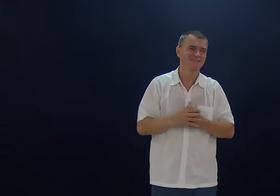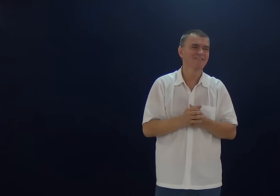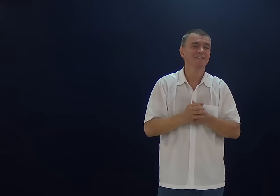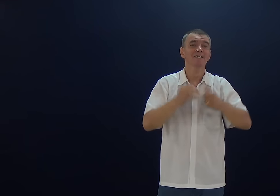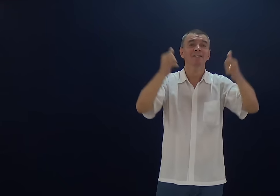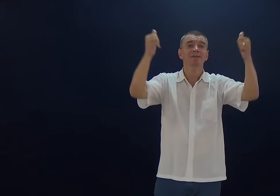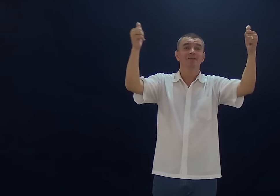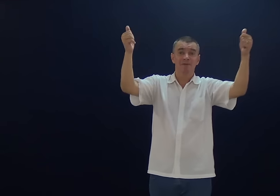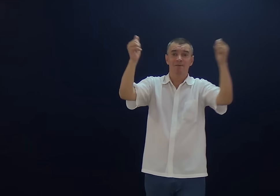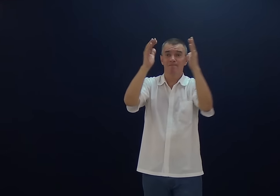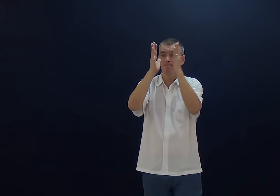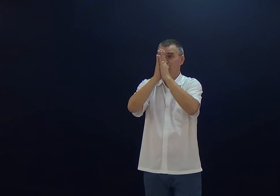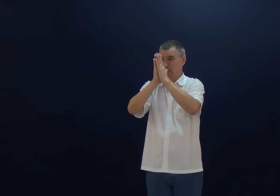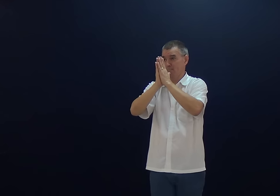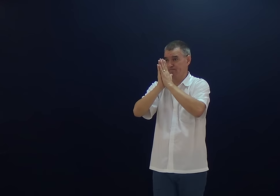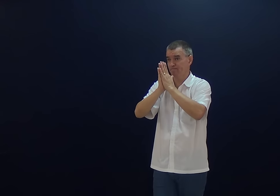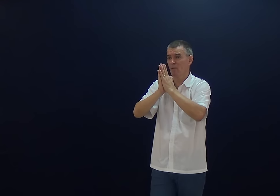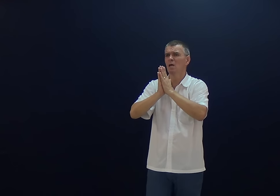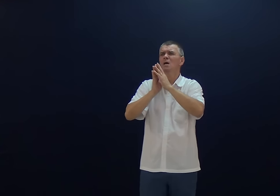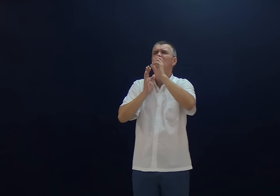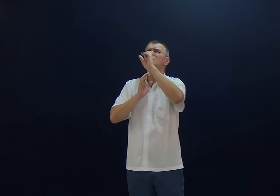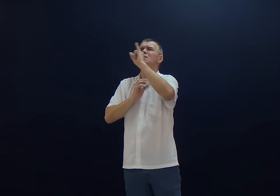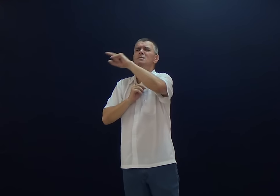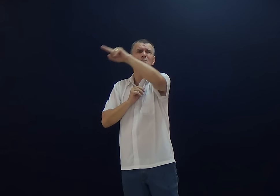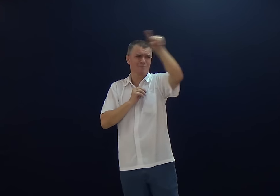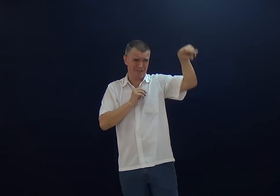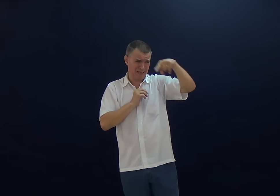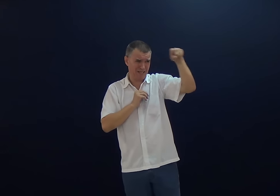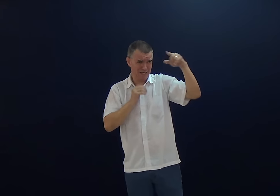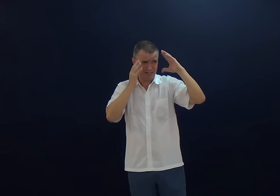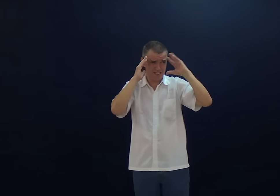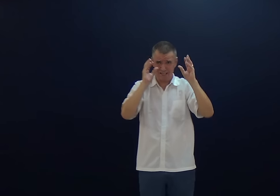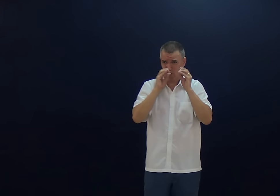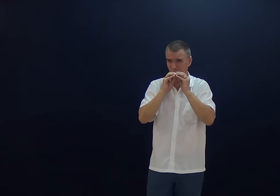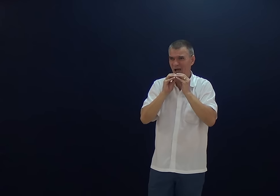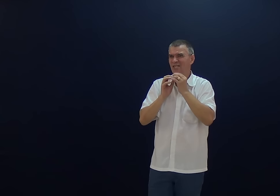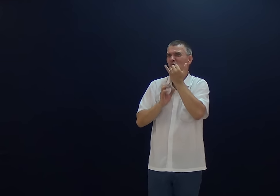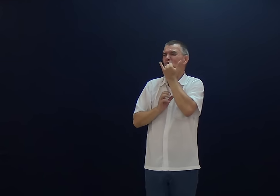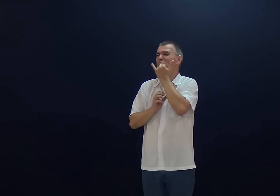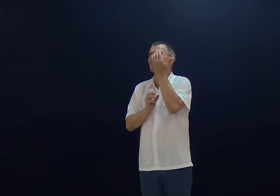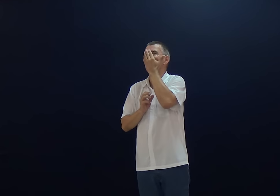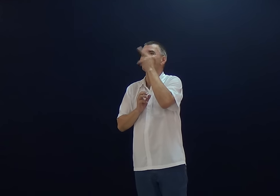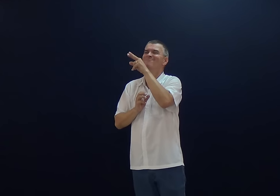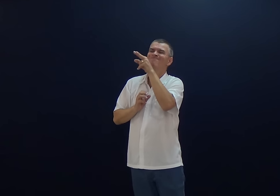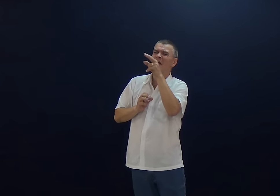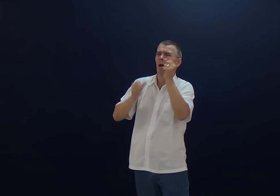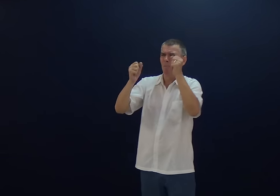você não viu vamos lá vamos orar se Vocês entenderam